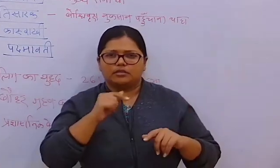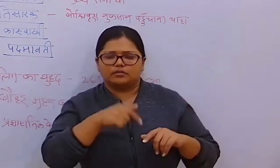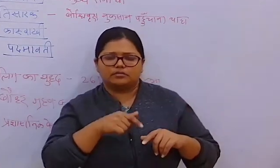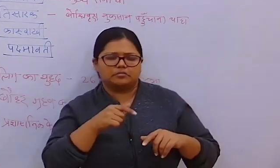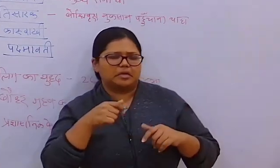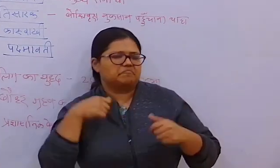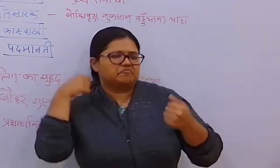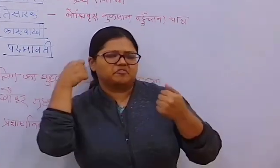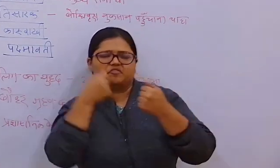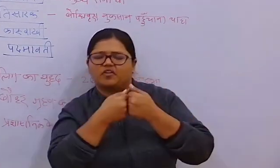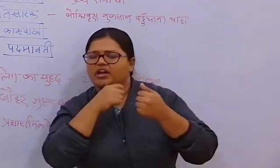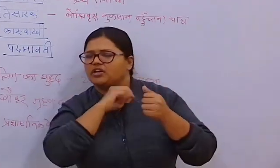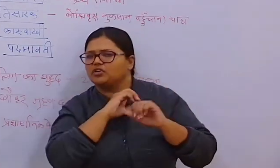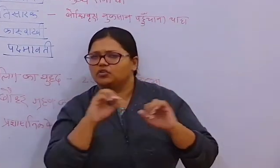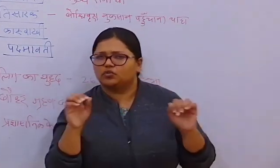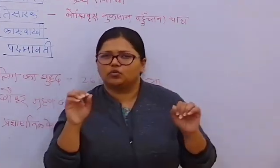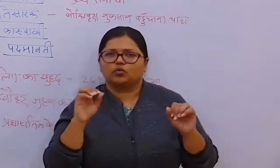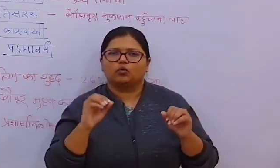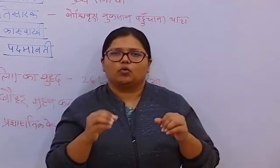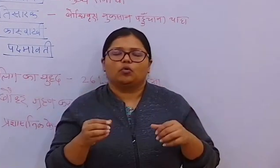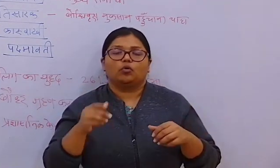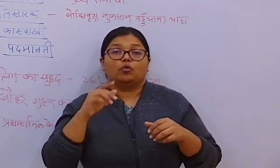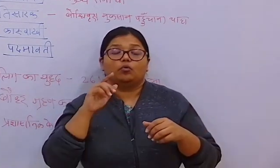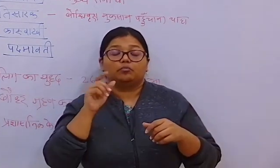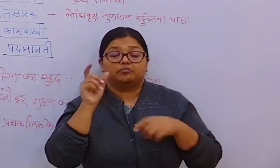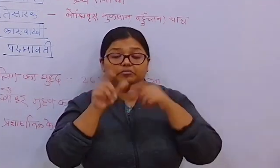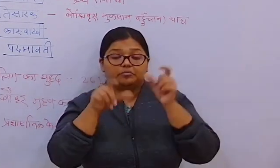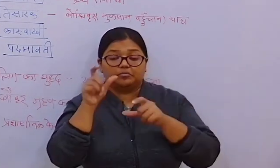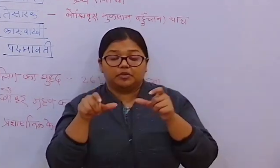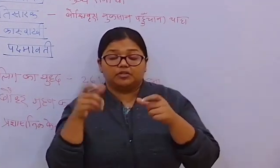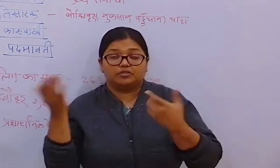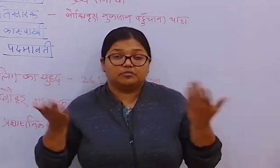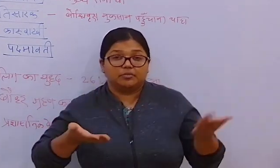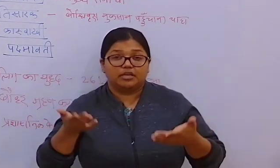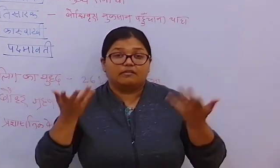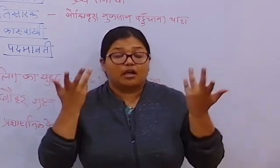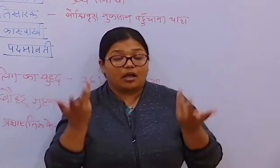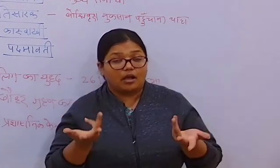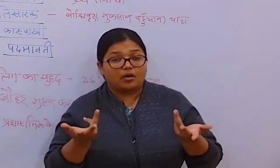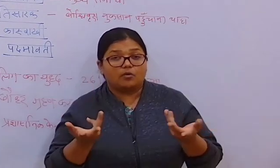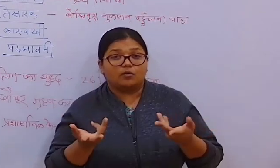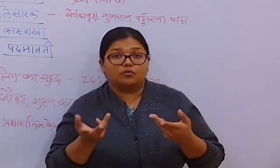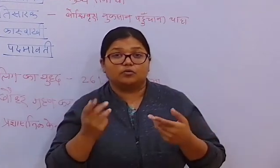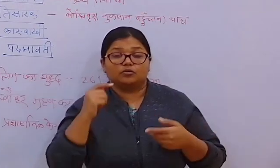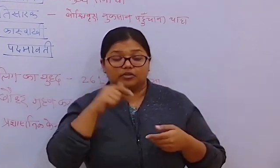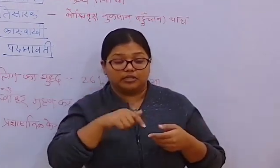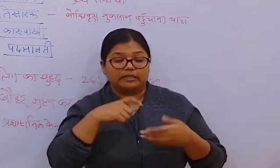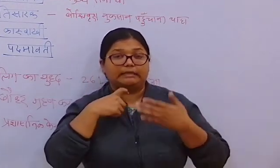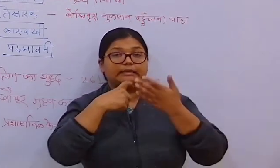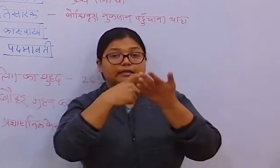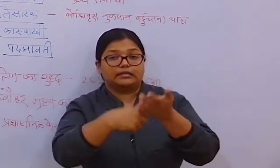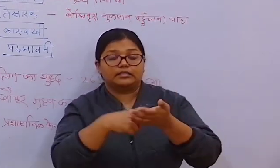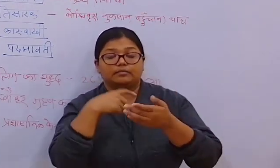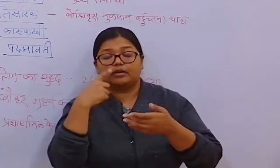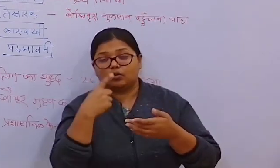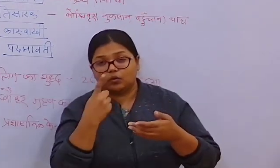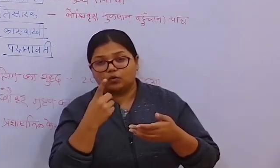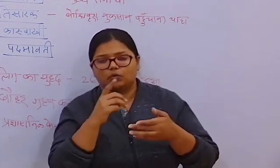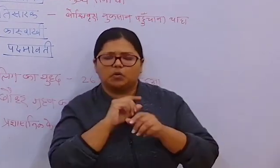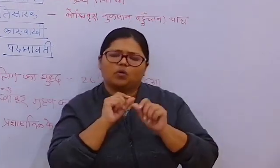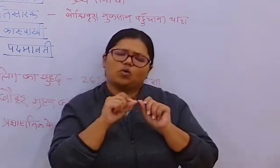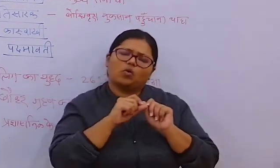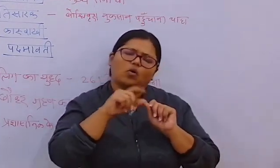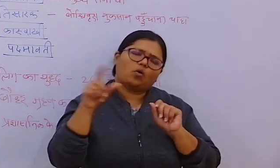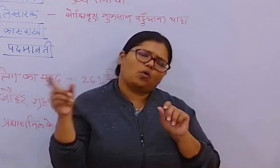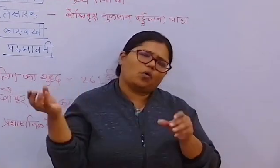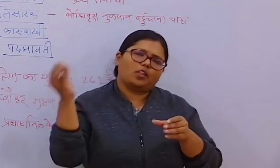सभी धर्मों की जो अच्छी बातें थी उनको उसमें क्या कर दिया गया था, डाल दिया गया था, क्लियर है। यहाँ पे अशोक के धम्म को लेके आप क्लियर हो